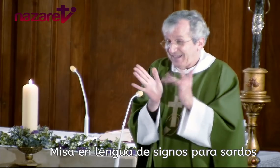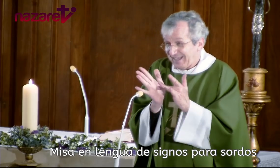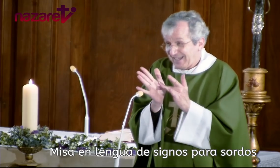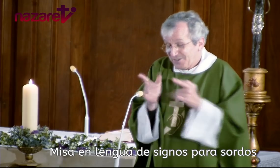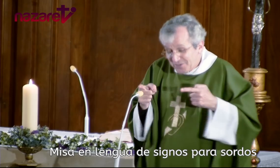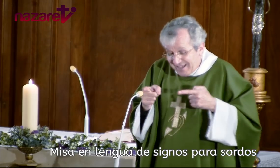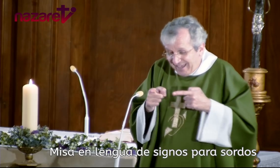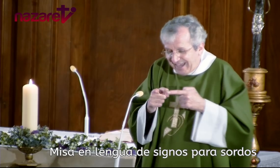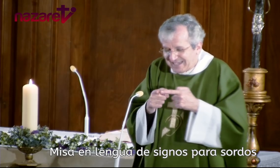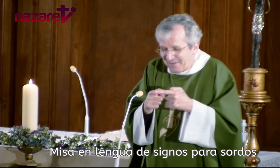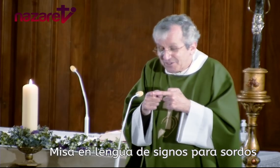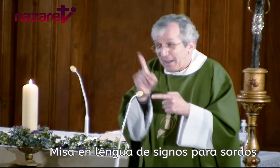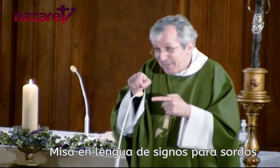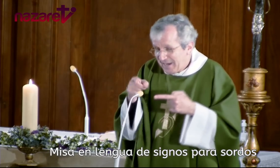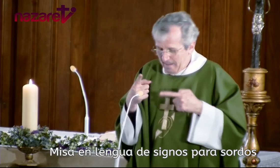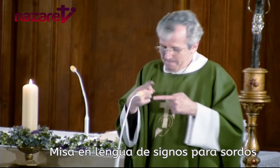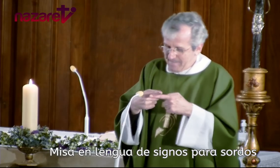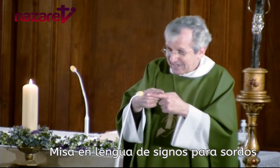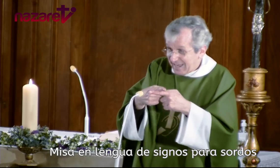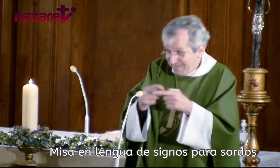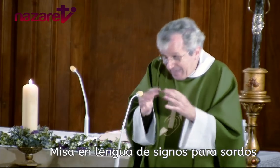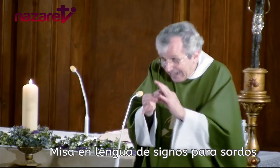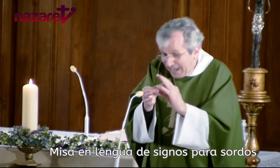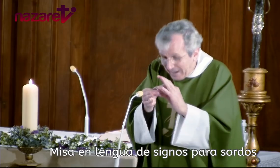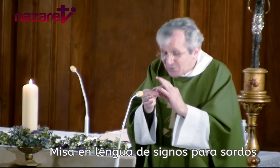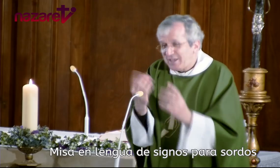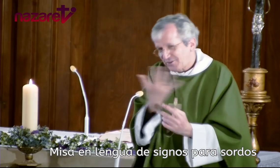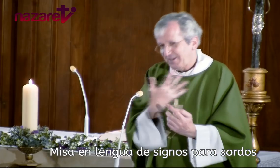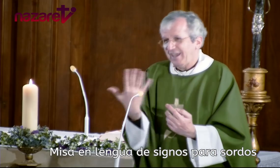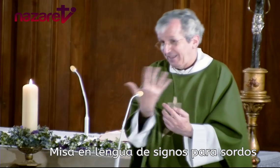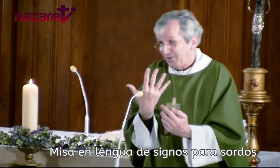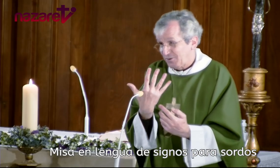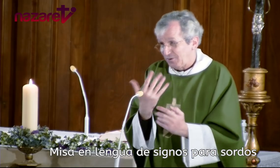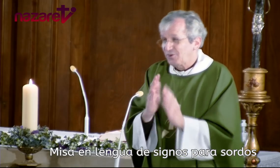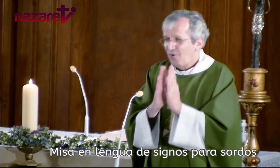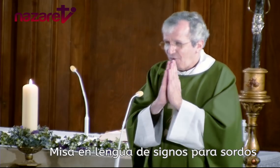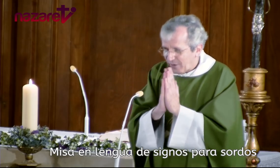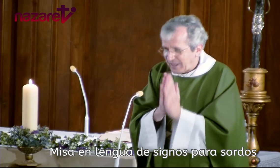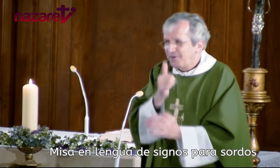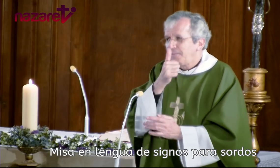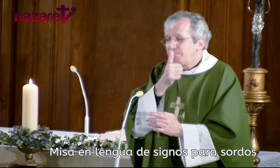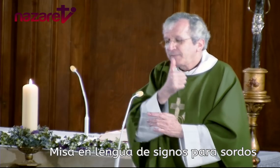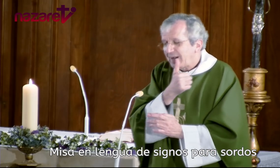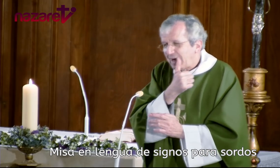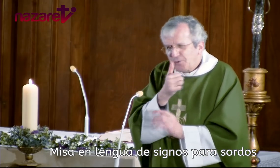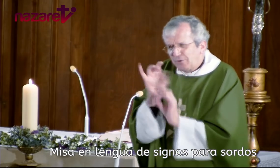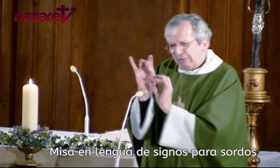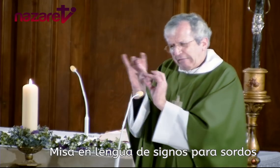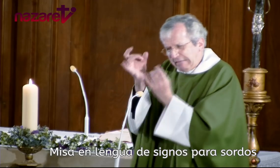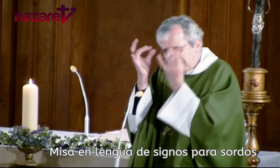de Jesús, estamos también más cerca, más unidos entre nosotros. Oración, ayuno de